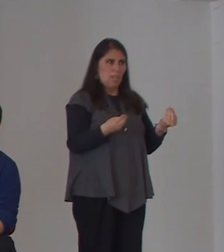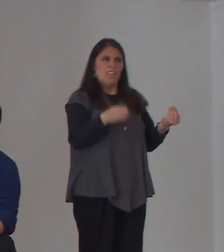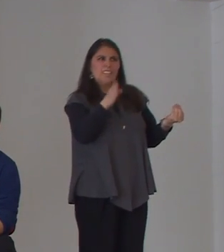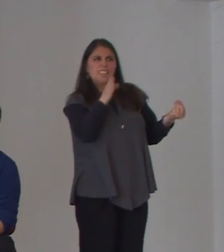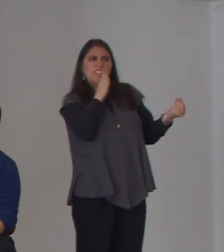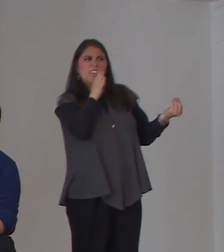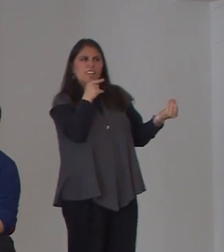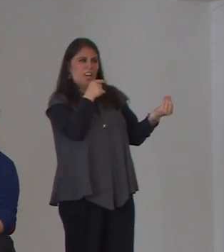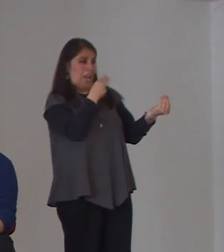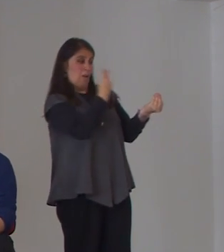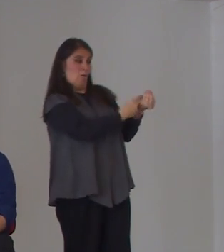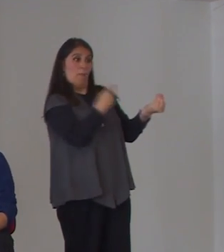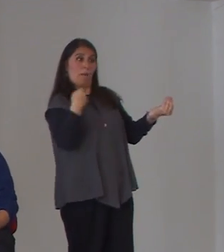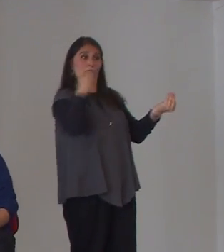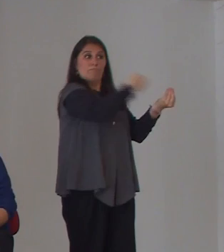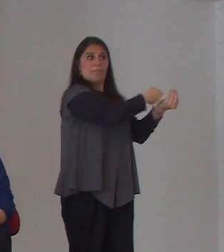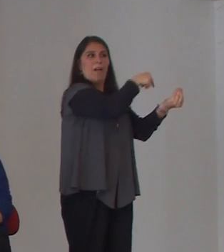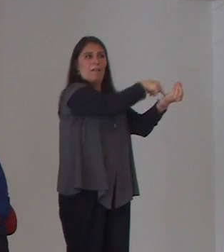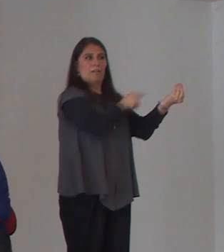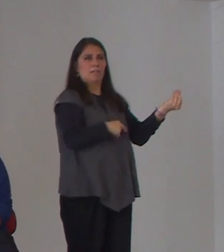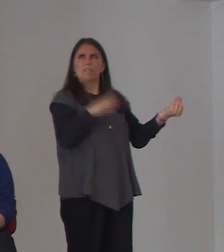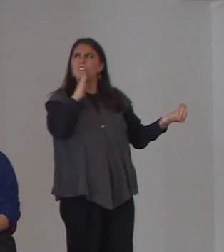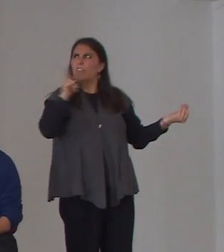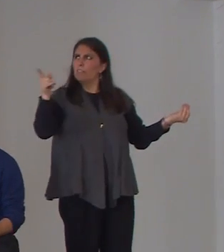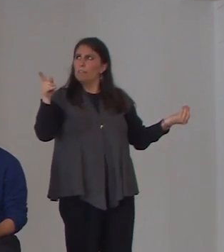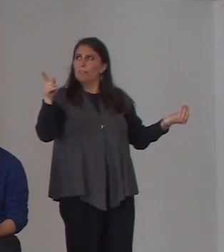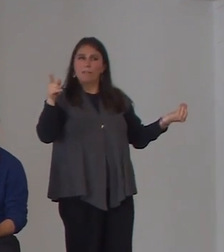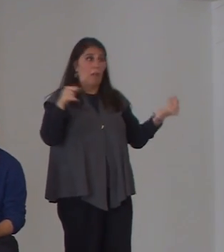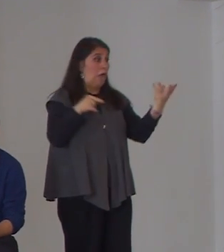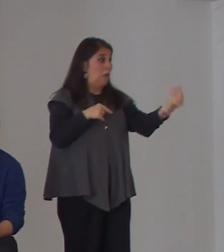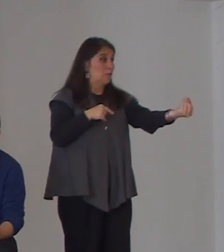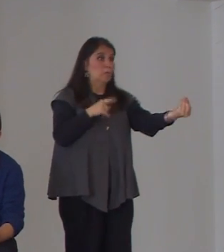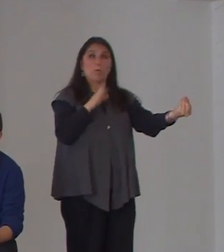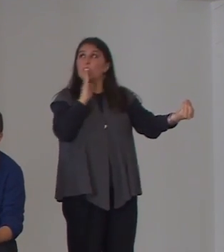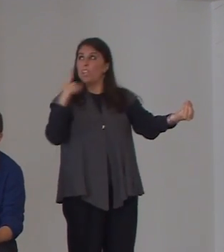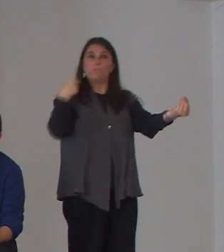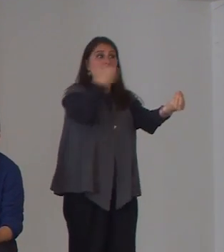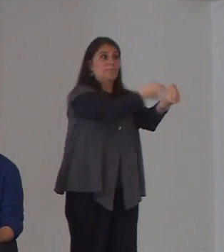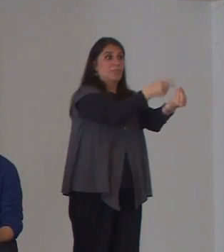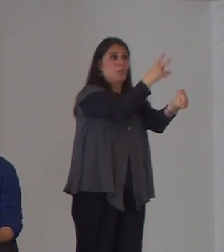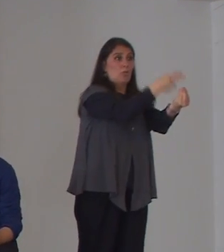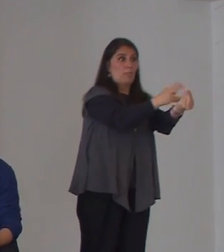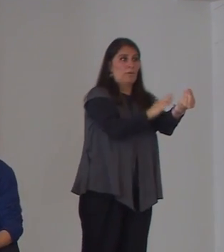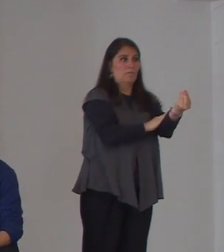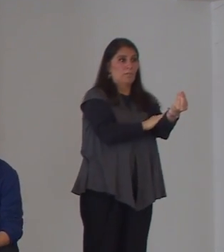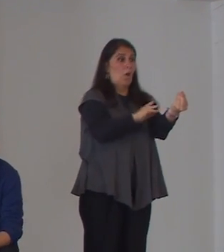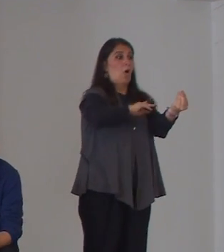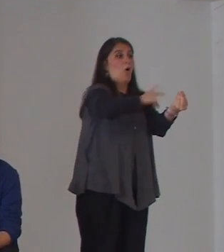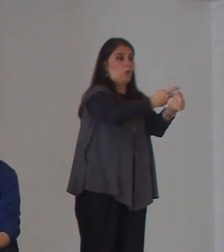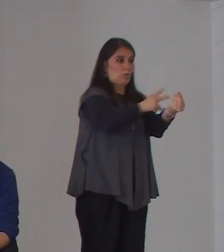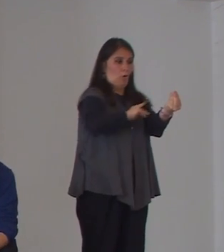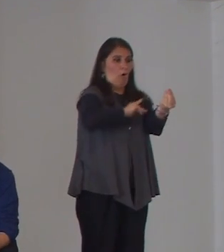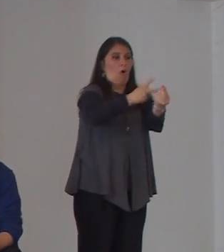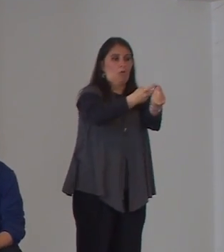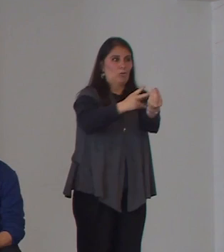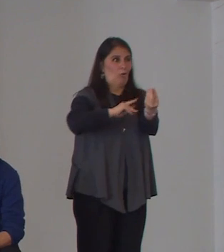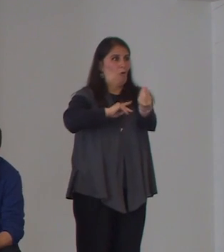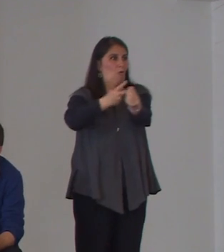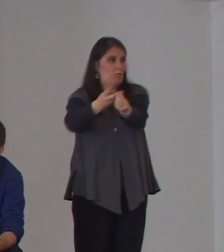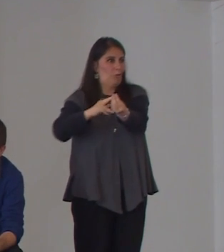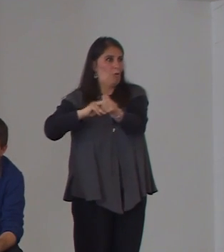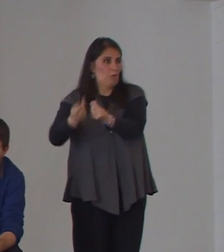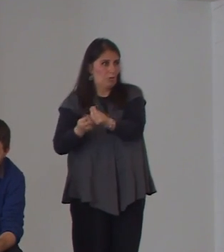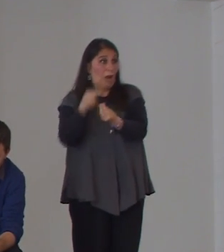desde dónde y por qué son nombrados otros y cuáles son las ventajas o desventajas para que sean nombrados como otros? Digamos que son como esos sujetos de la